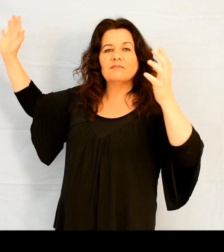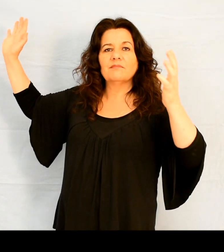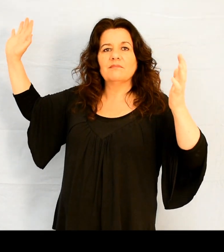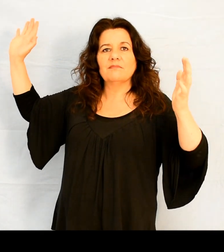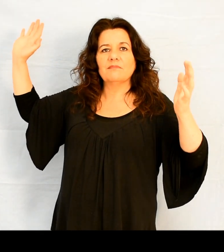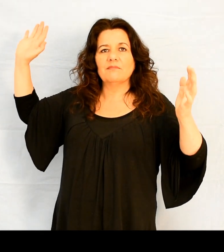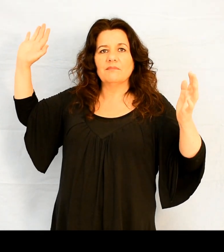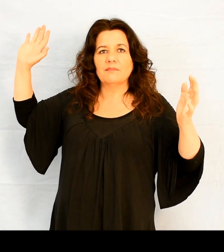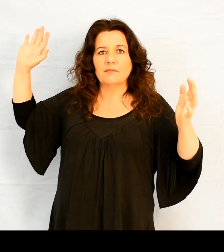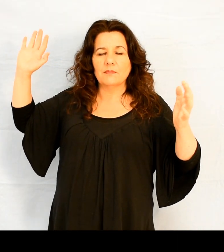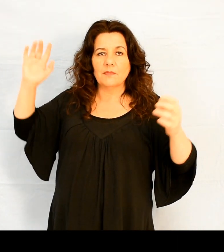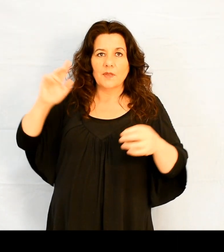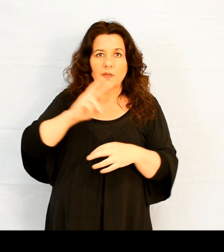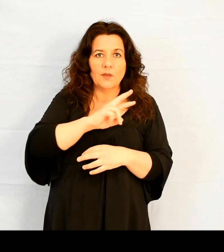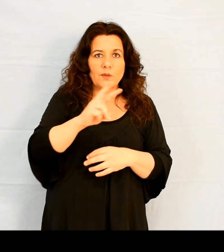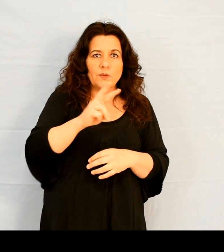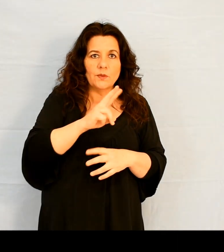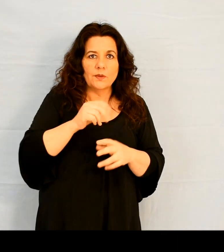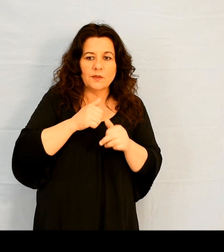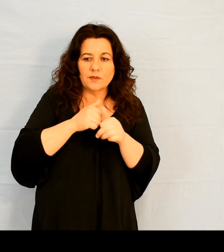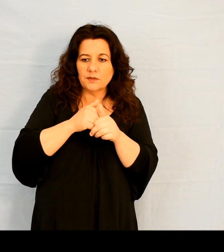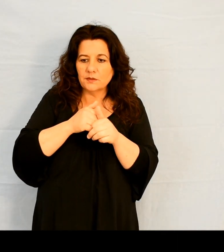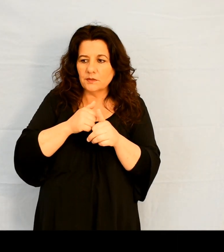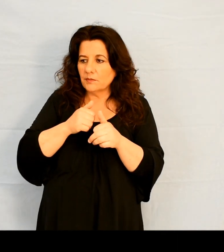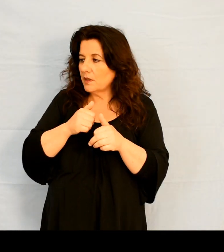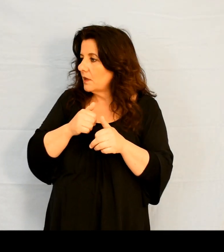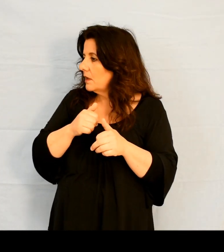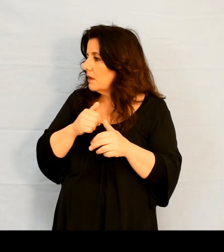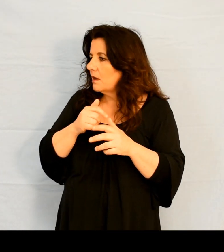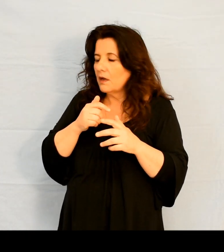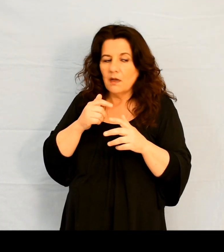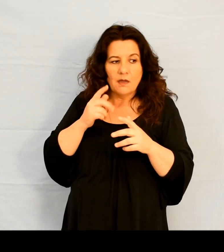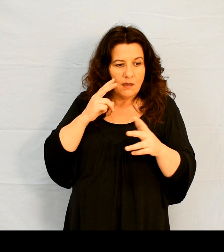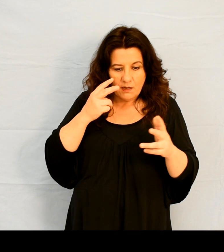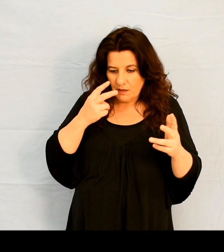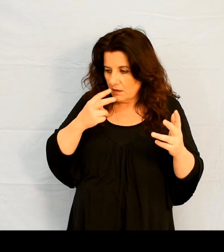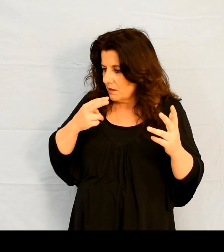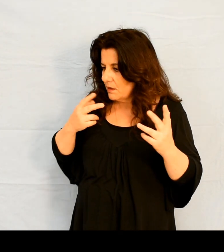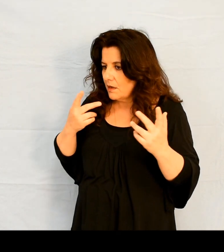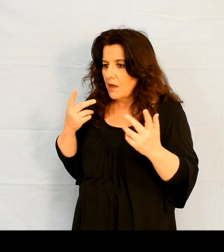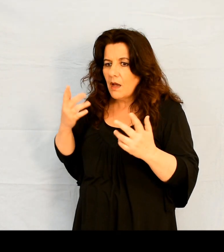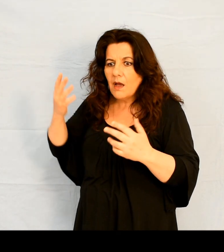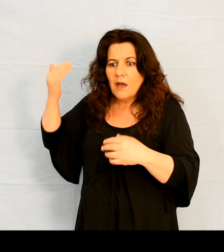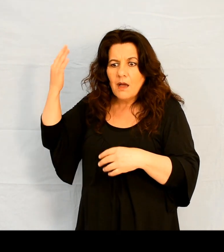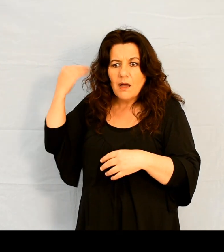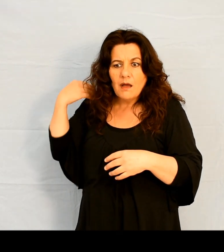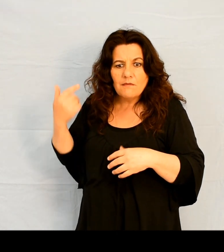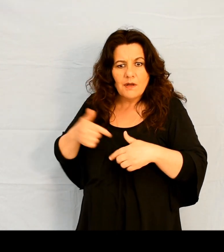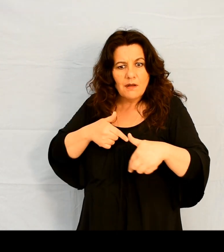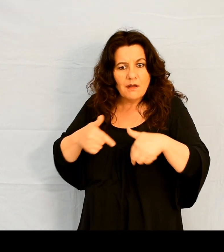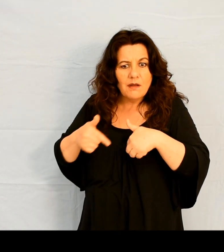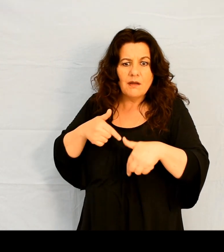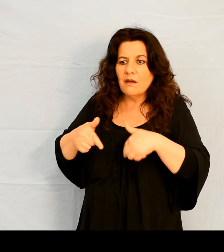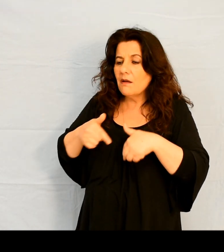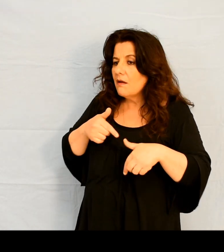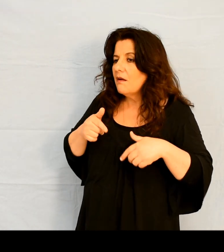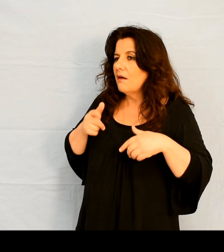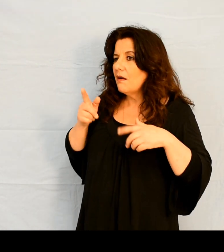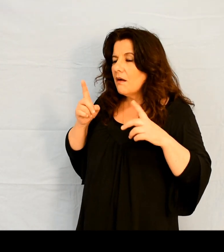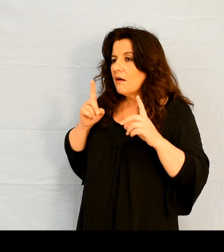Ils se dirent l'un à l'autre, « Notre cœur n'était-il pas tout brûlant en nous, tandis qu'il nous parlait sur la route et